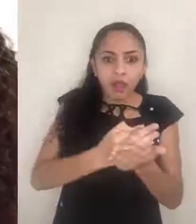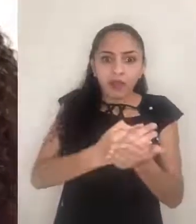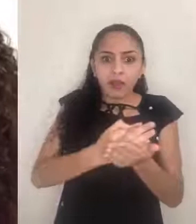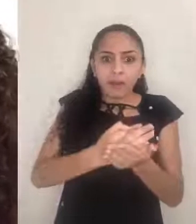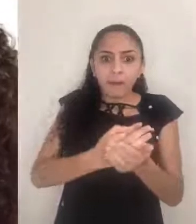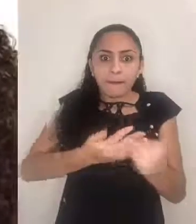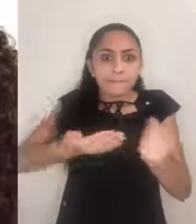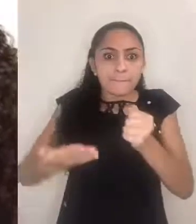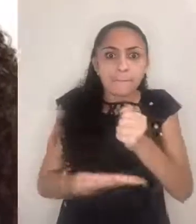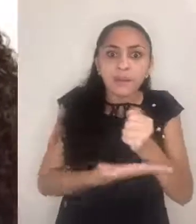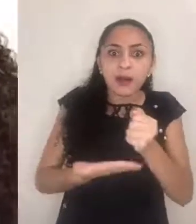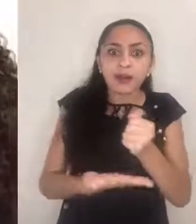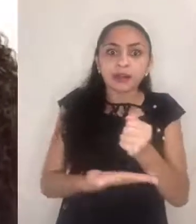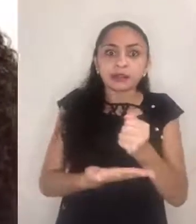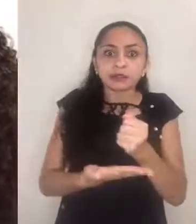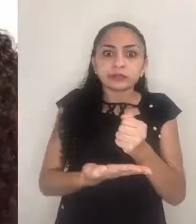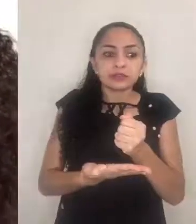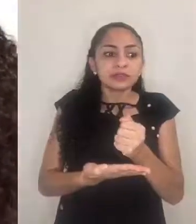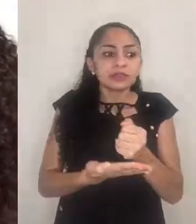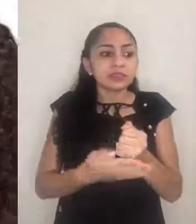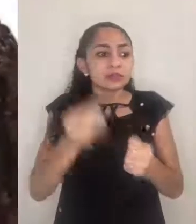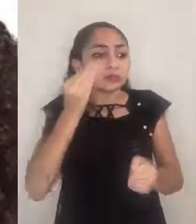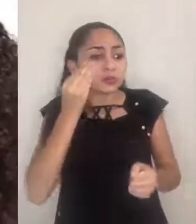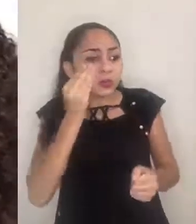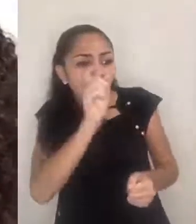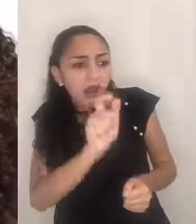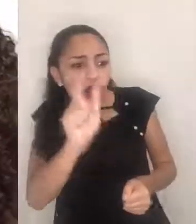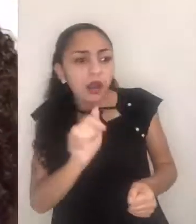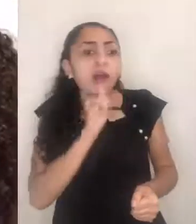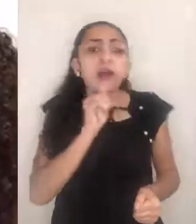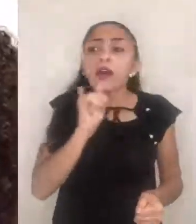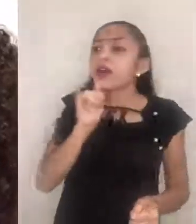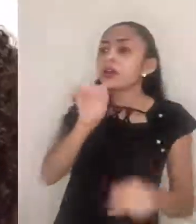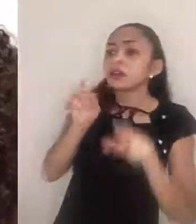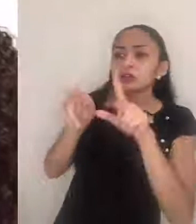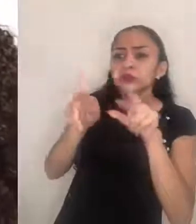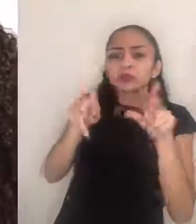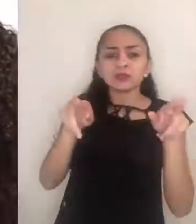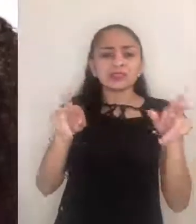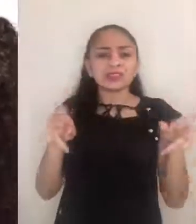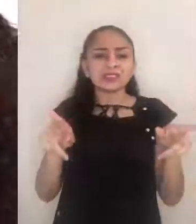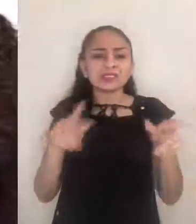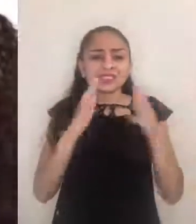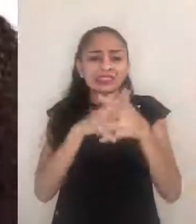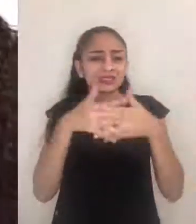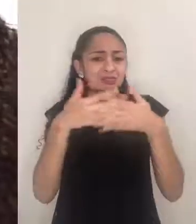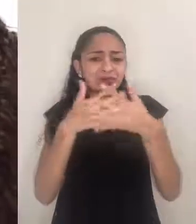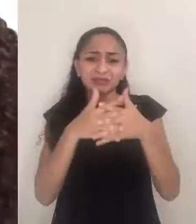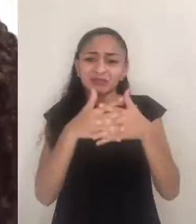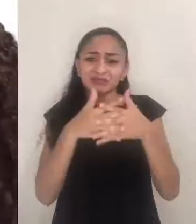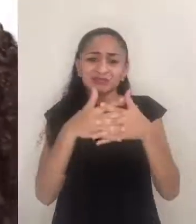gente fundamenta a nossa fé nas experiências das outras pessoas. Só que isso é